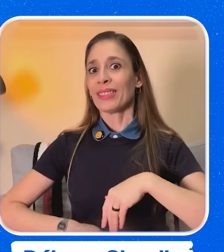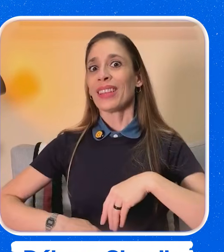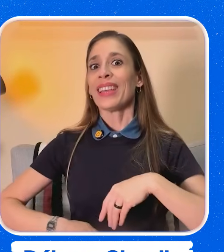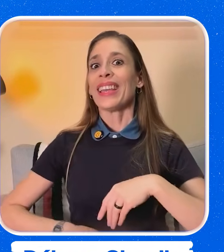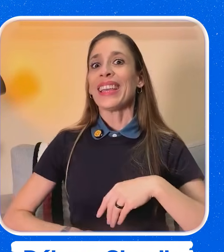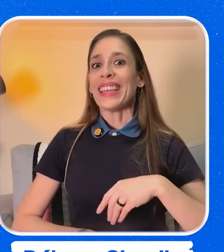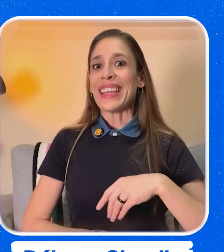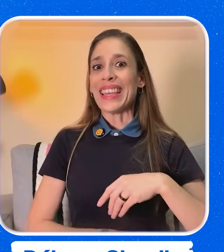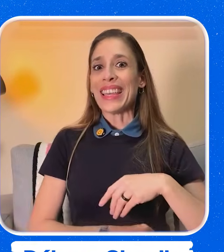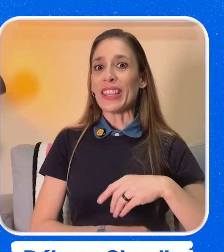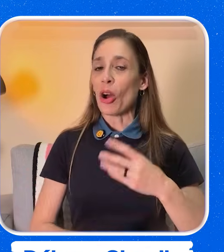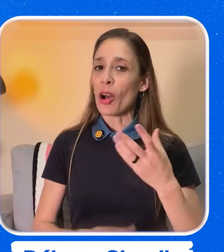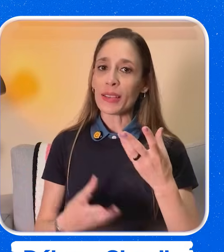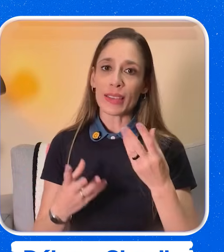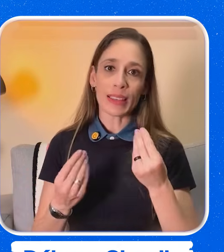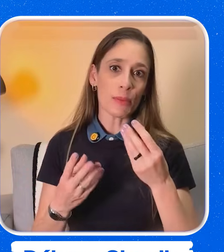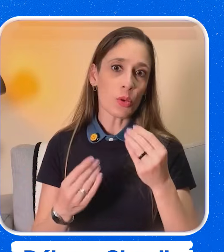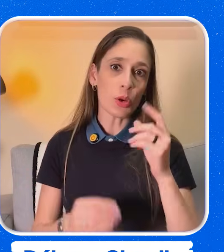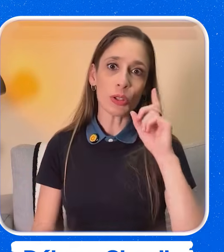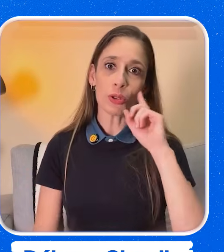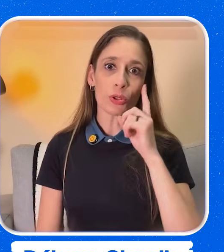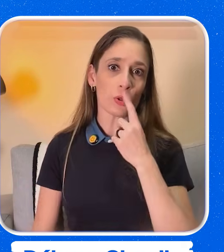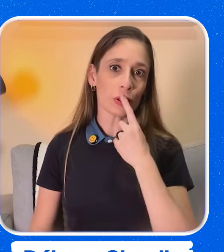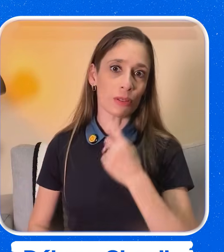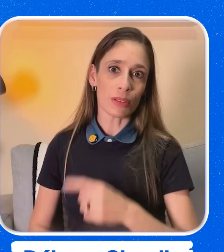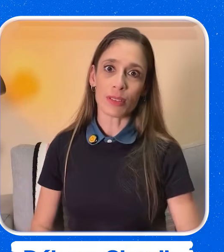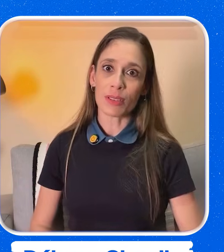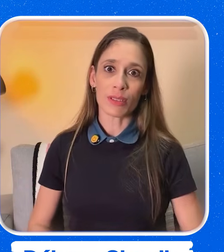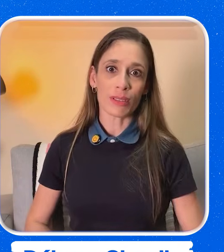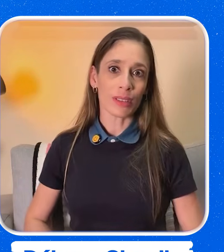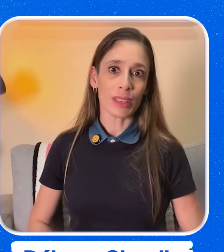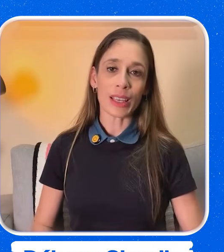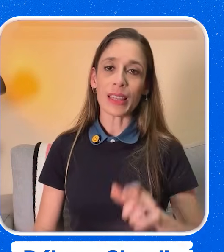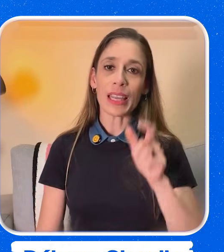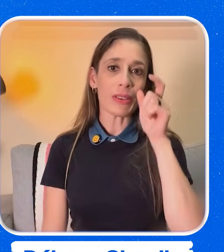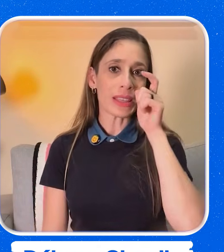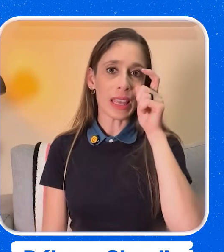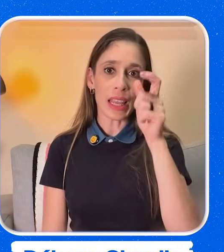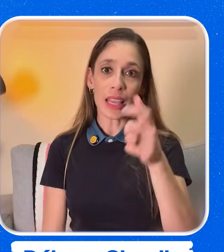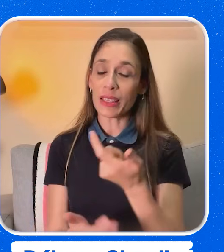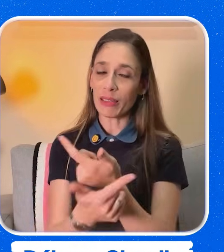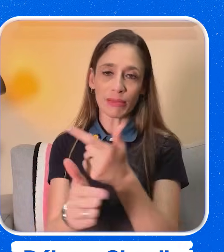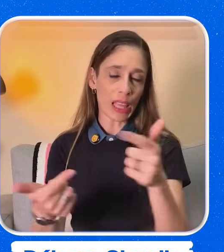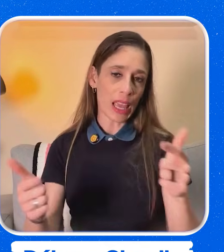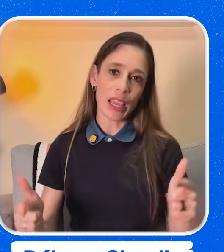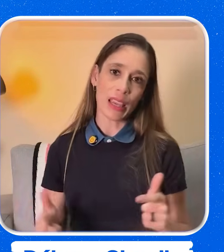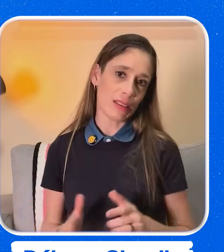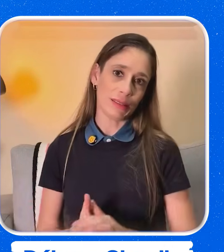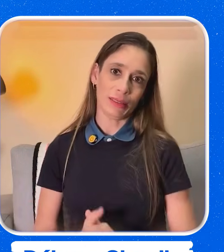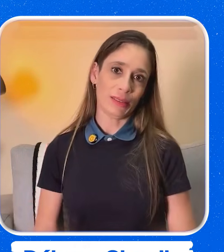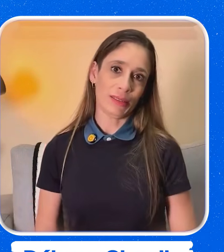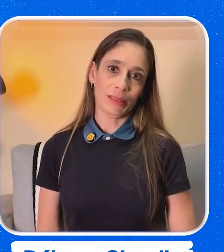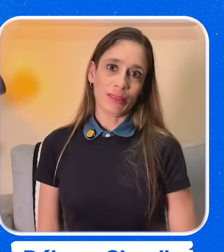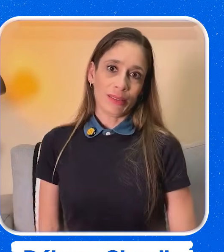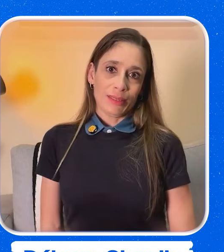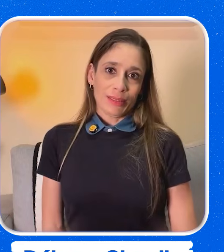voltar. E, nossa, tem muitos surdos que sim, teriam interesse, não